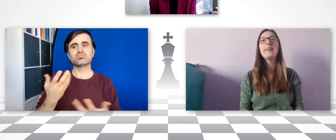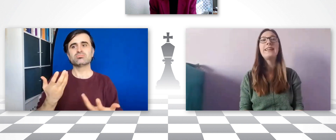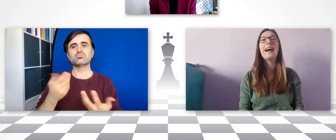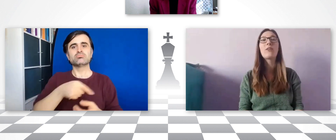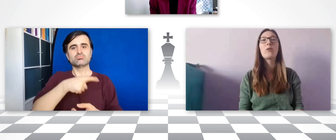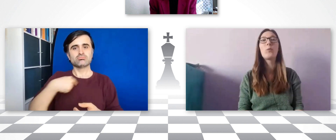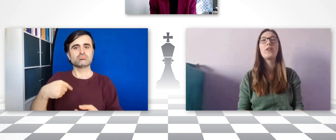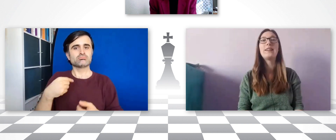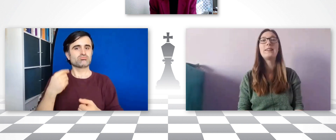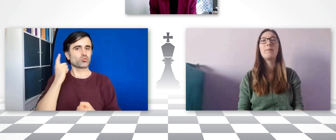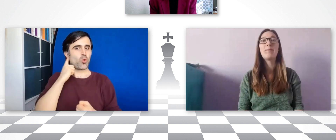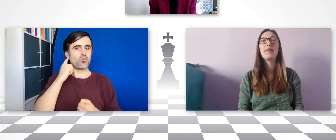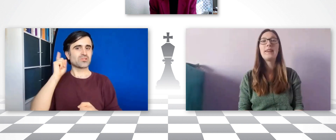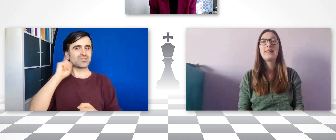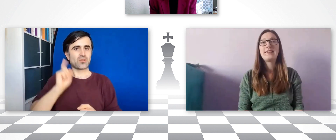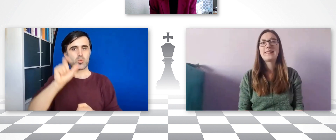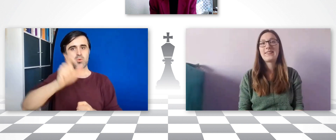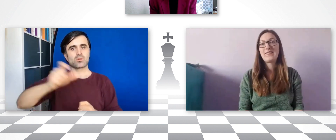Ja, klopt.